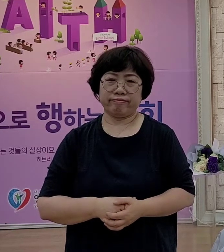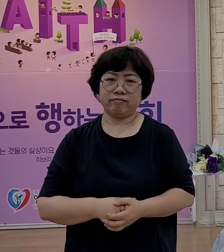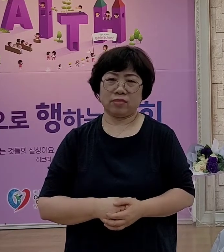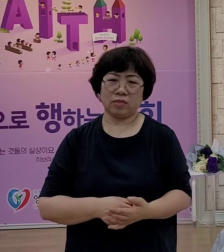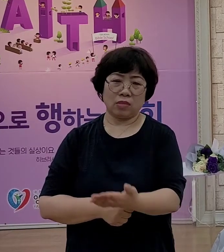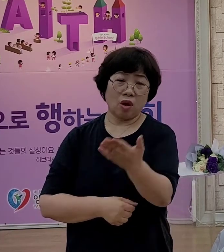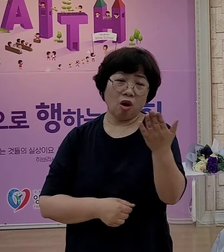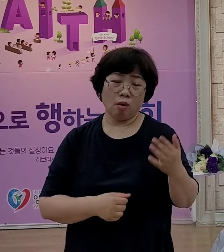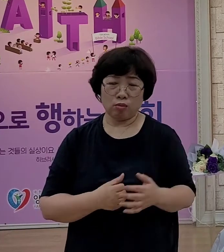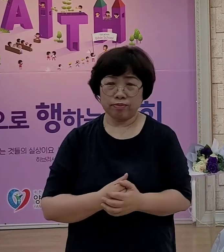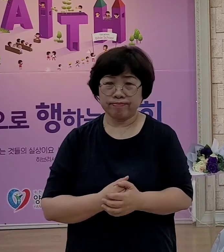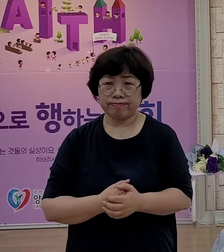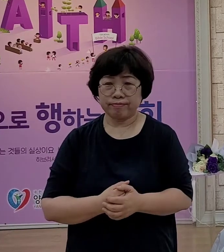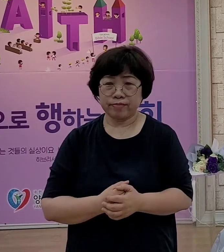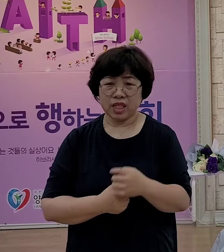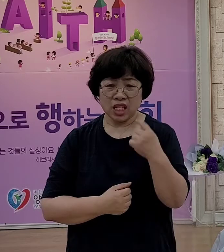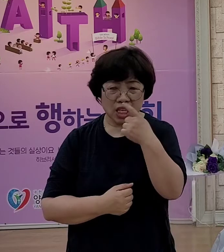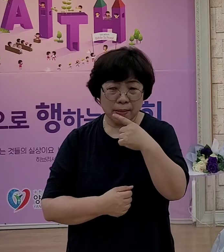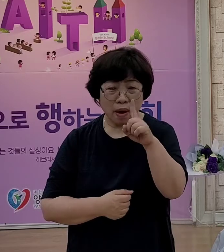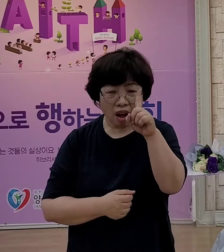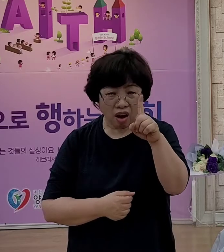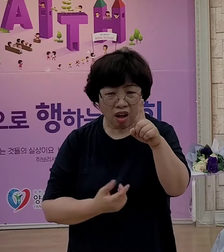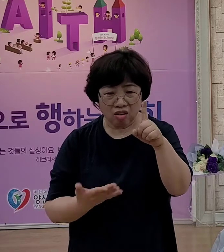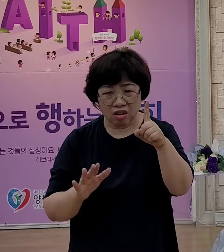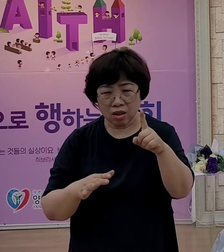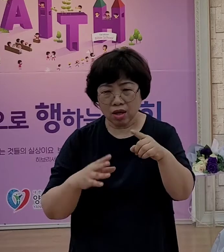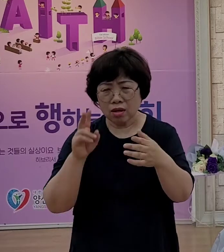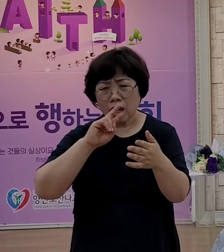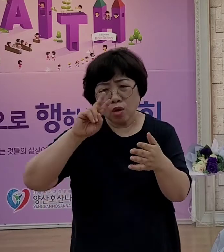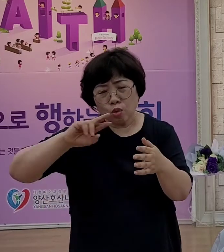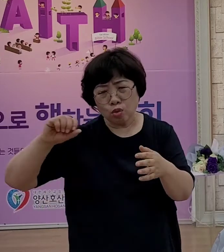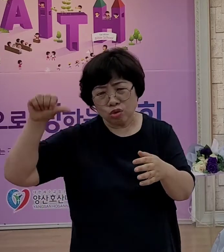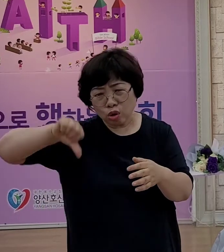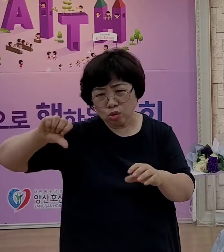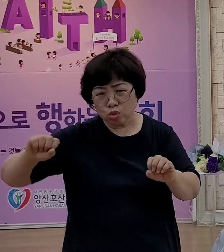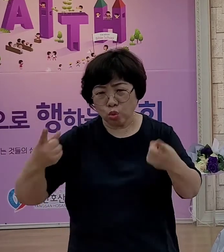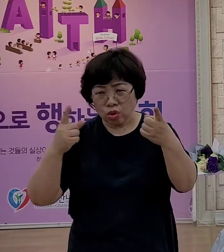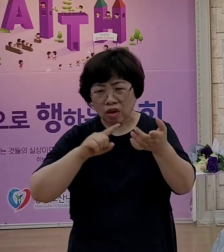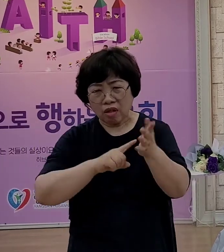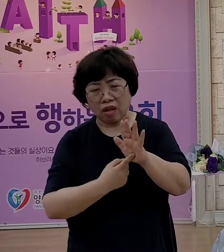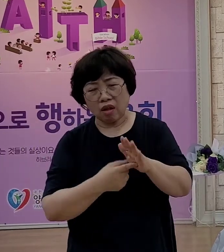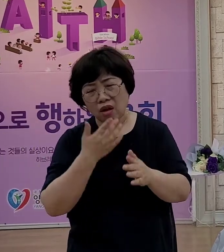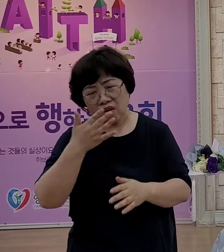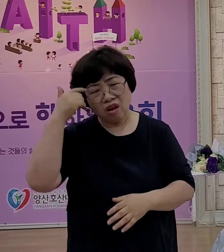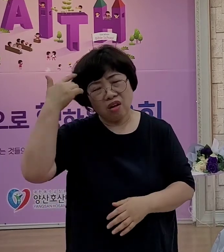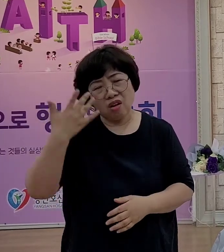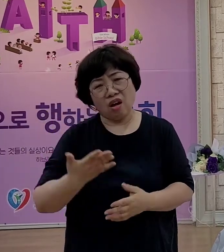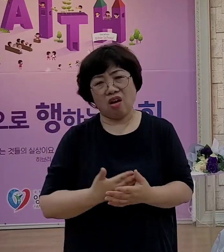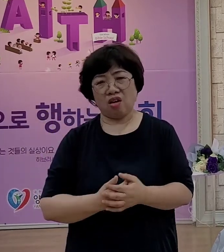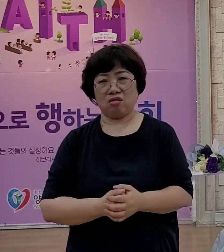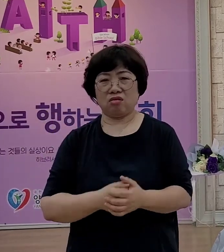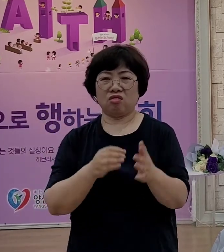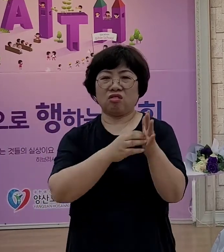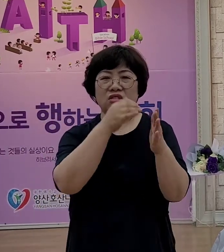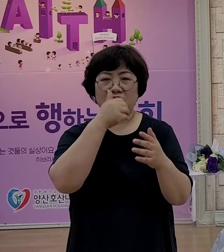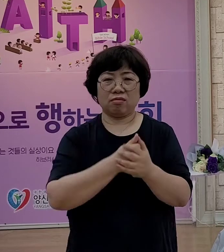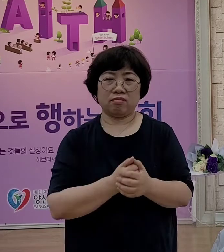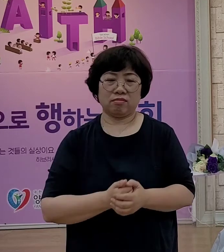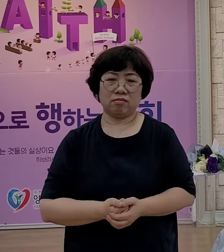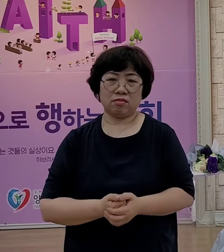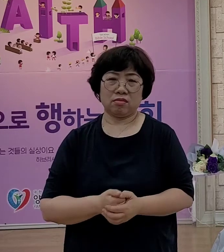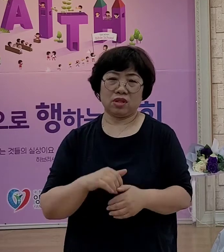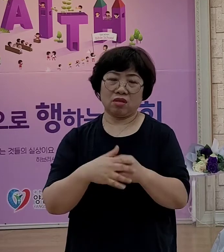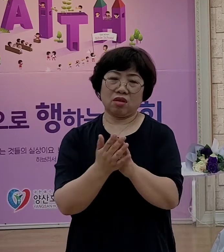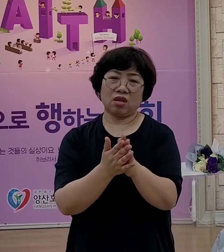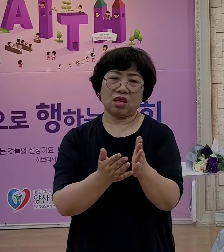여러분, 어떻게 한 입에서 찬송과 저주가 같이 나올 수 있느냐. 이 말이 뭐라고 말하는 거